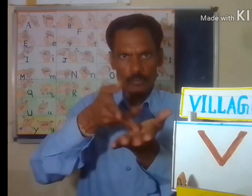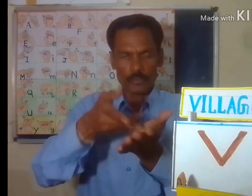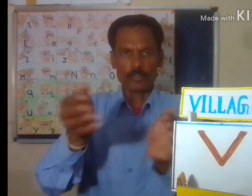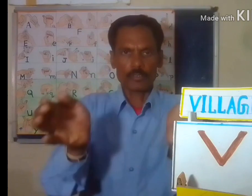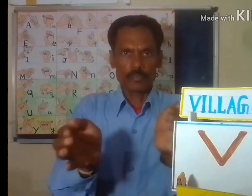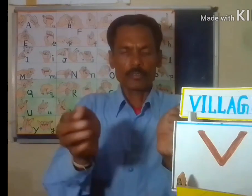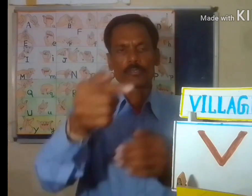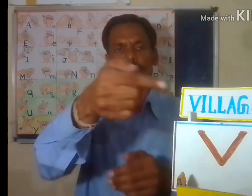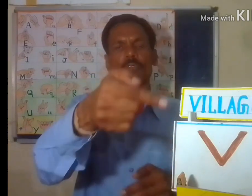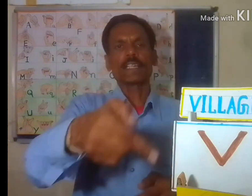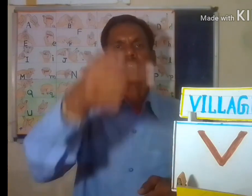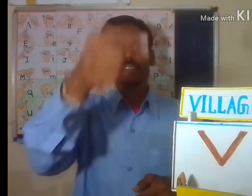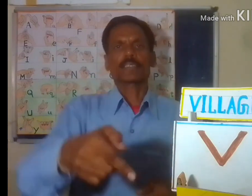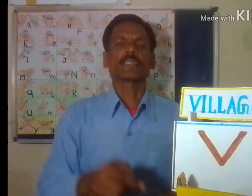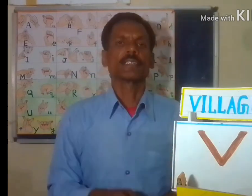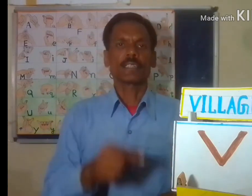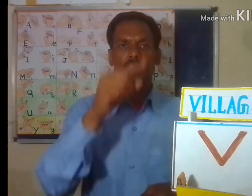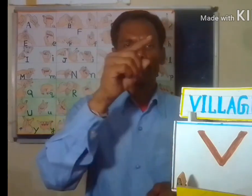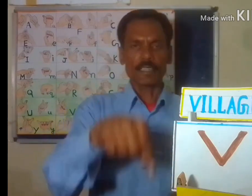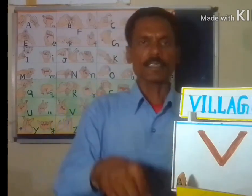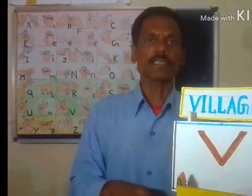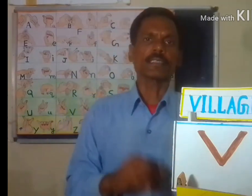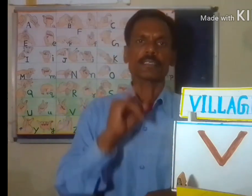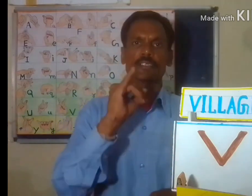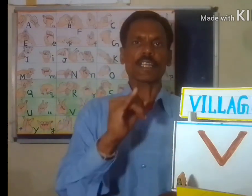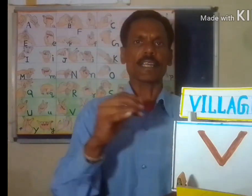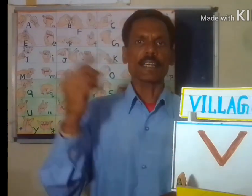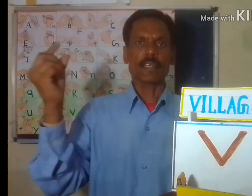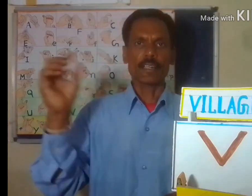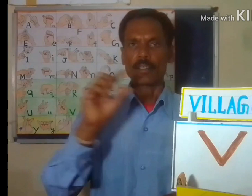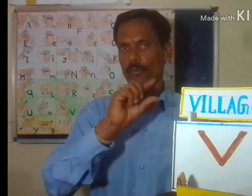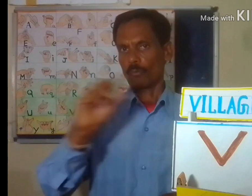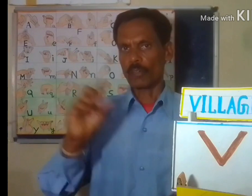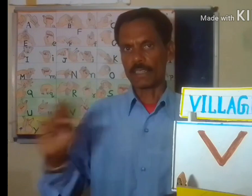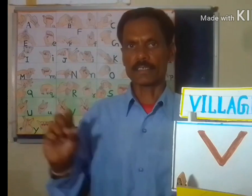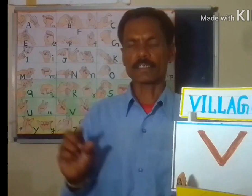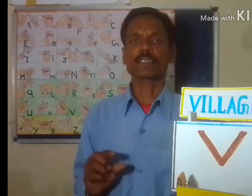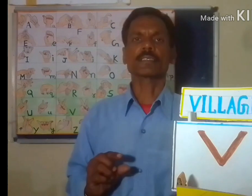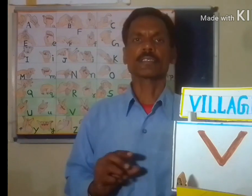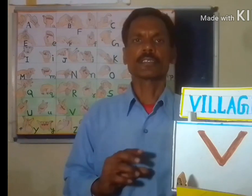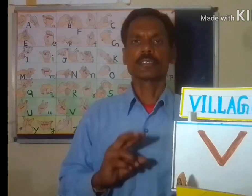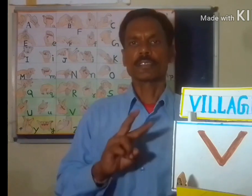Bliss in 6 वर्ड्स